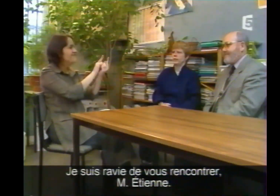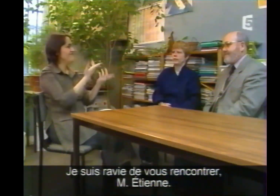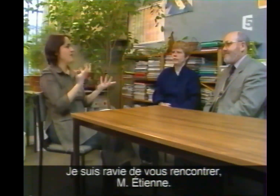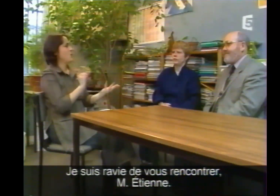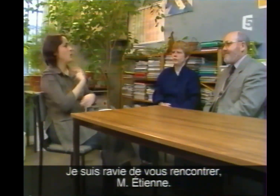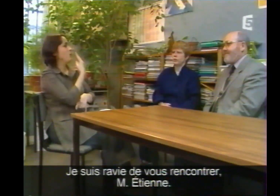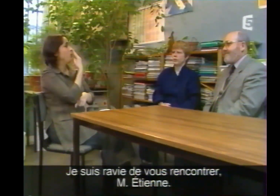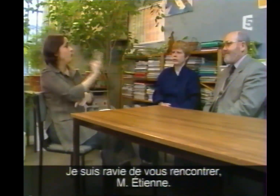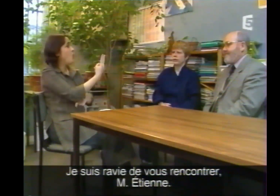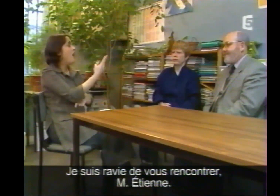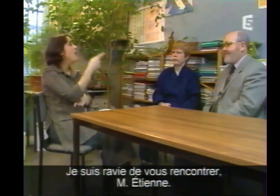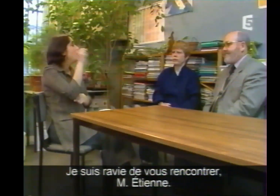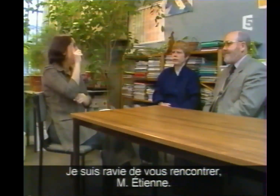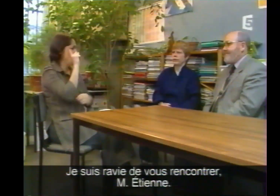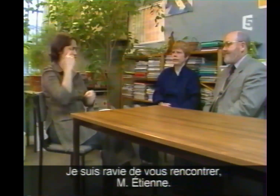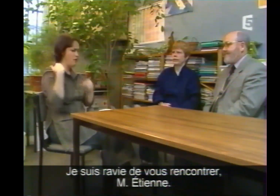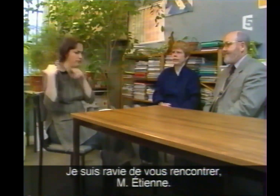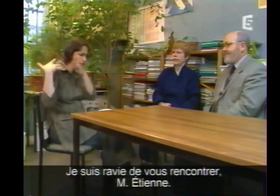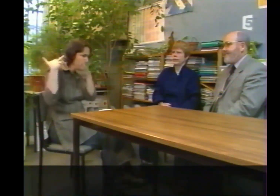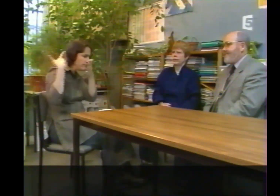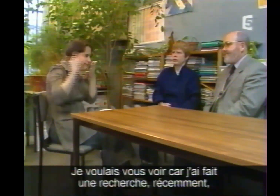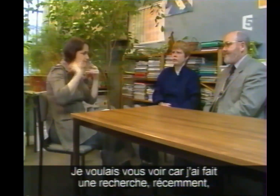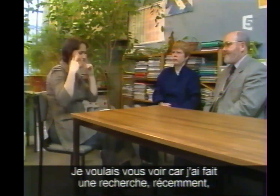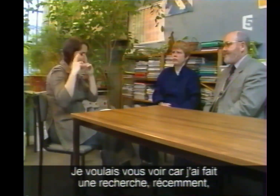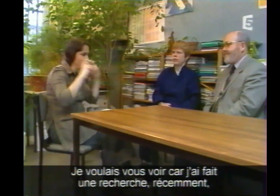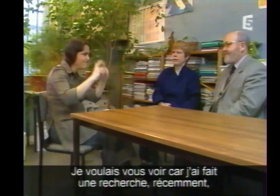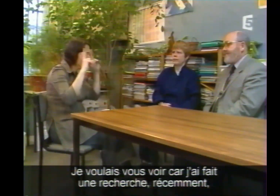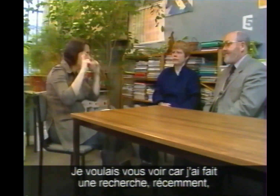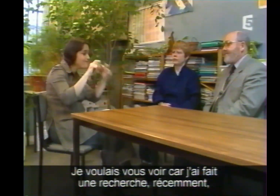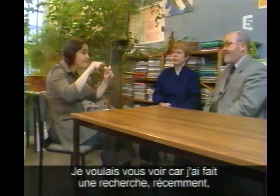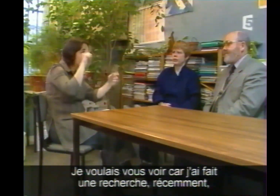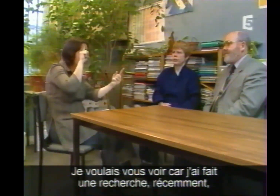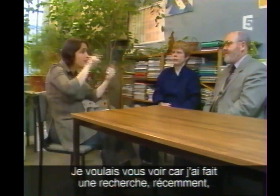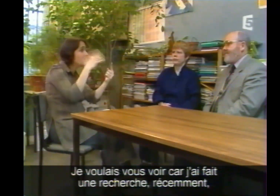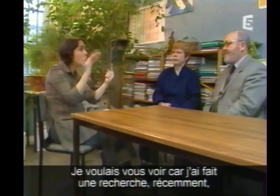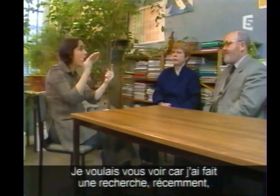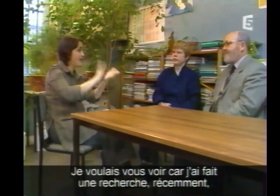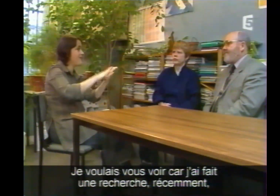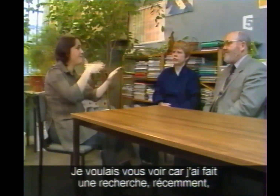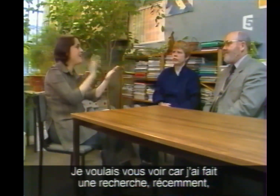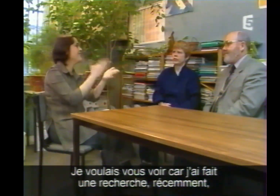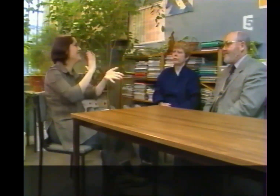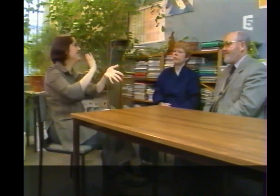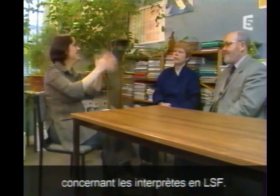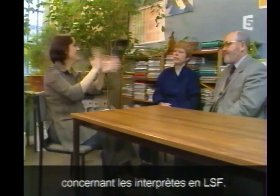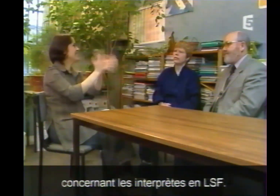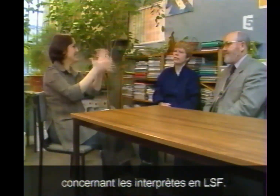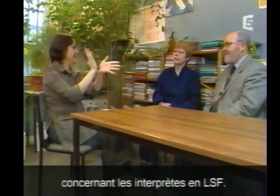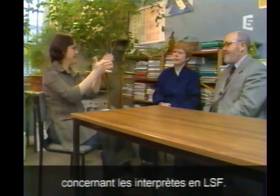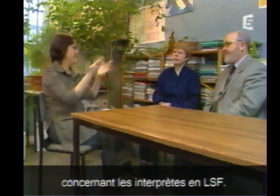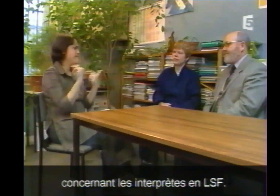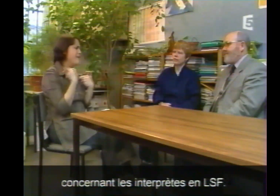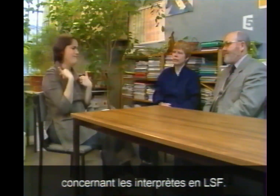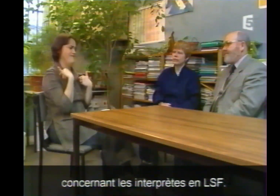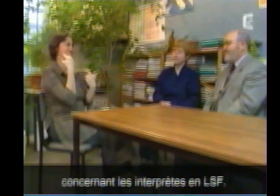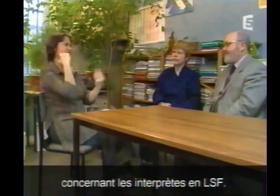Ravie de vous rencontrer, monsieur Étienne. Je voulais vous voir parce que j'ai procédé à une recherche récemment concernant les interprètes en langue des signes.